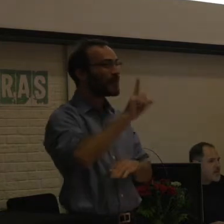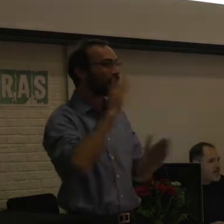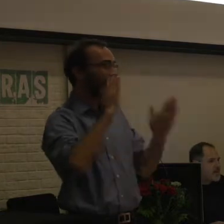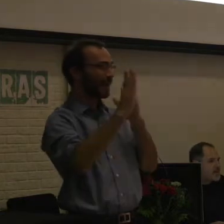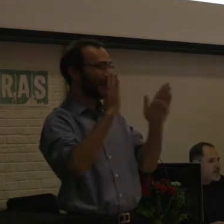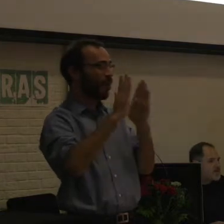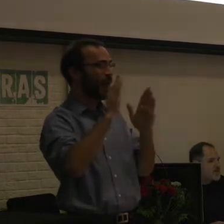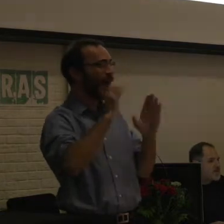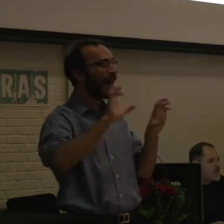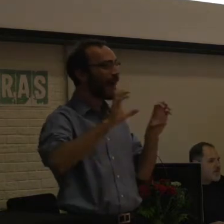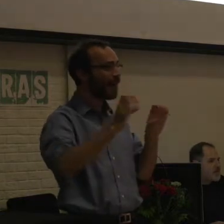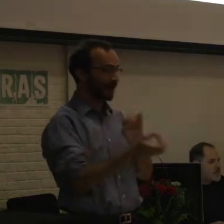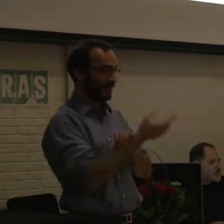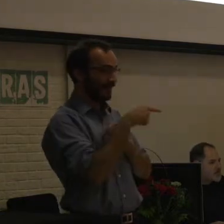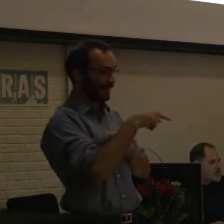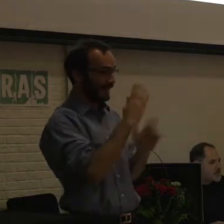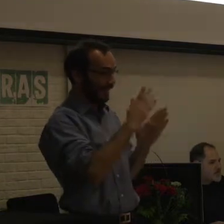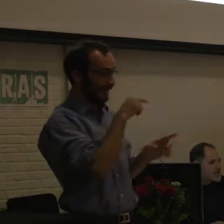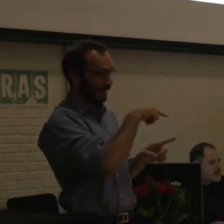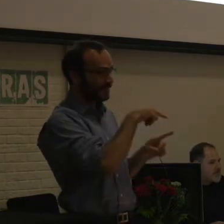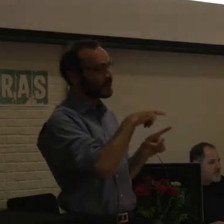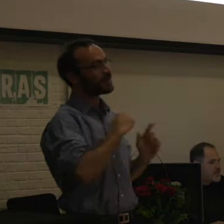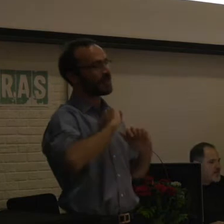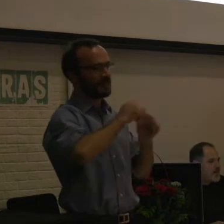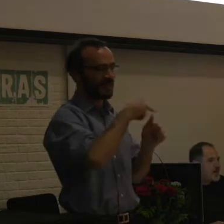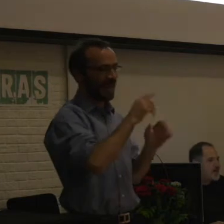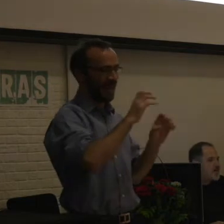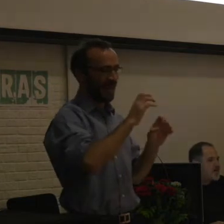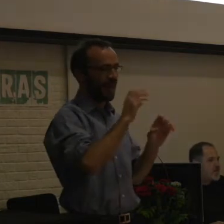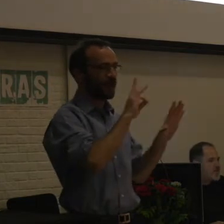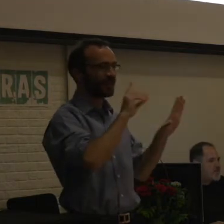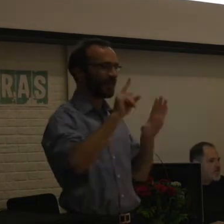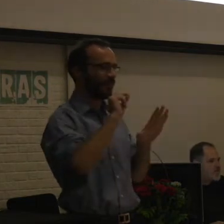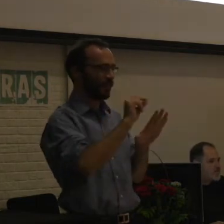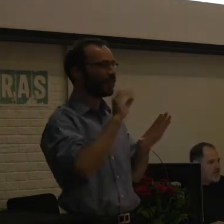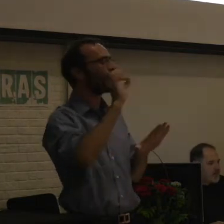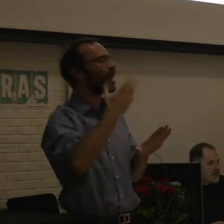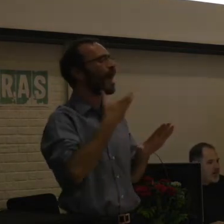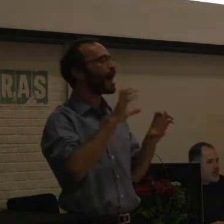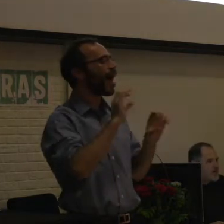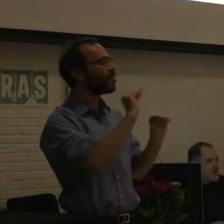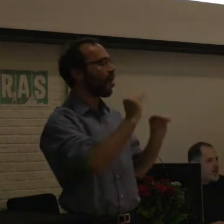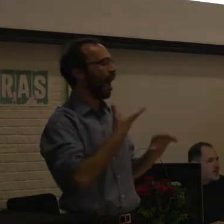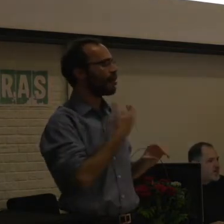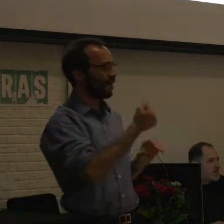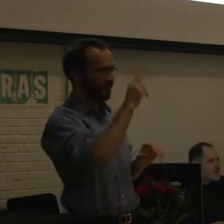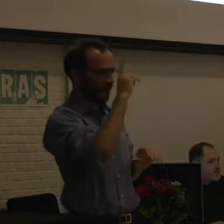en M21 Radio, en el 88.6 de la FM, en la radio del Ayuntamiento de Madrid. Una radio con la que nos